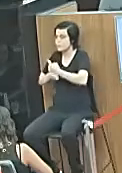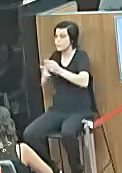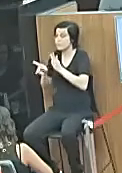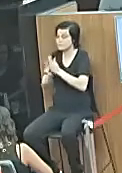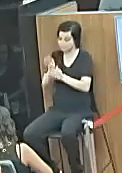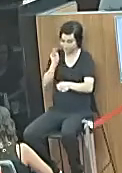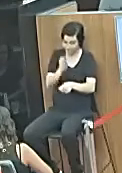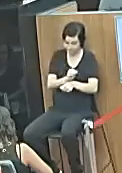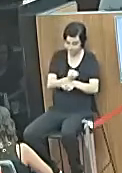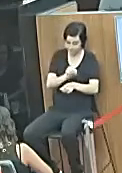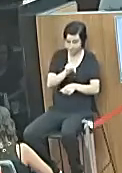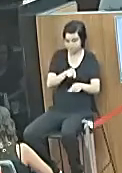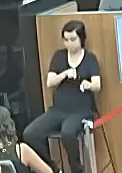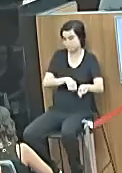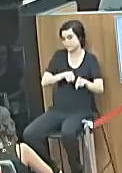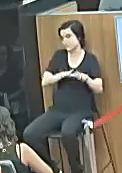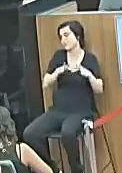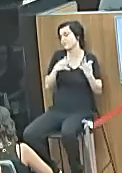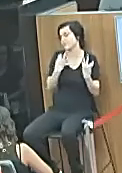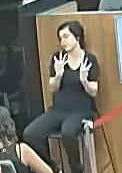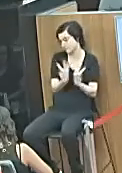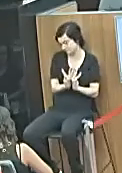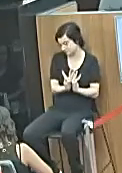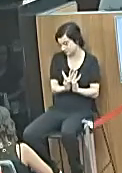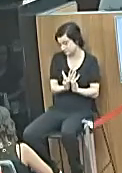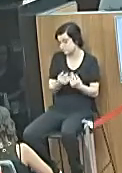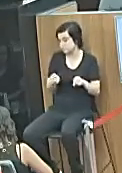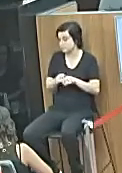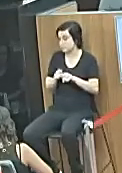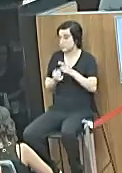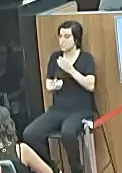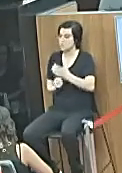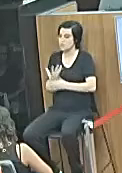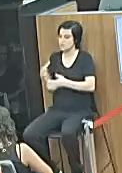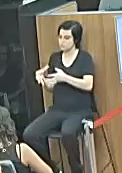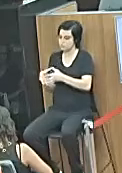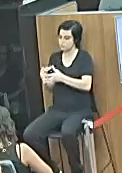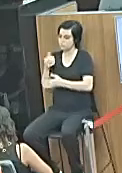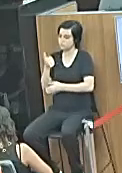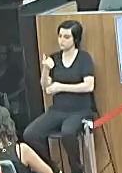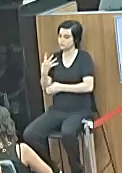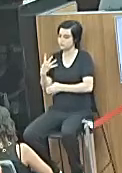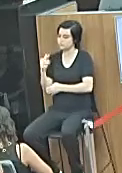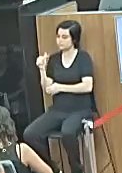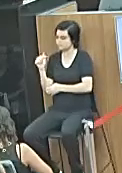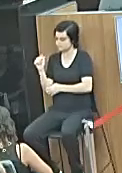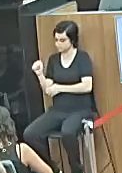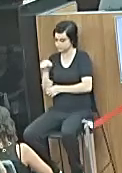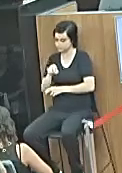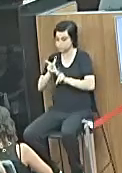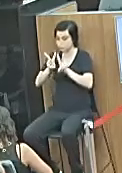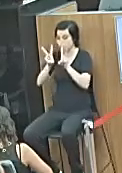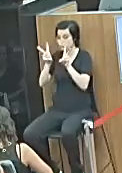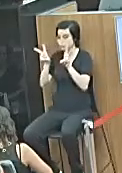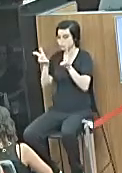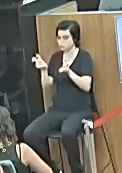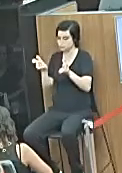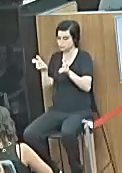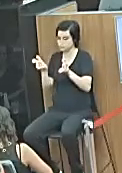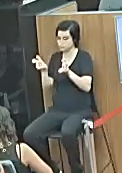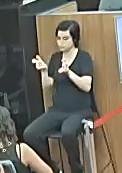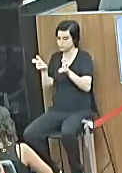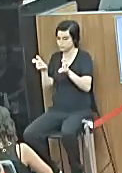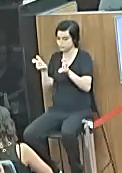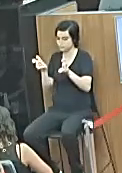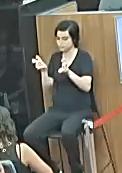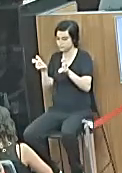familiar criar a ação no âmbito do programa 147 intitulada criação é